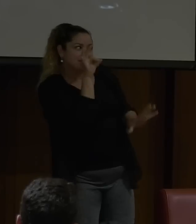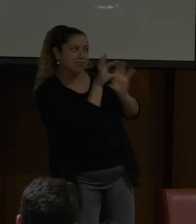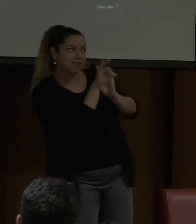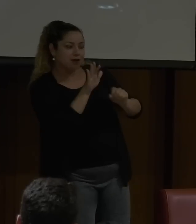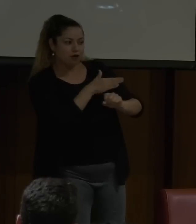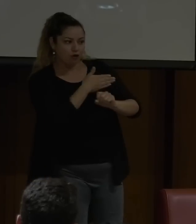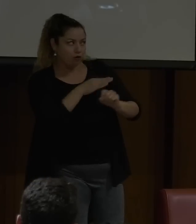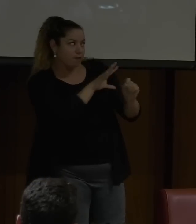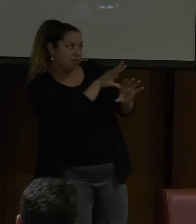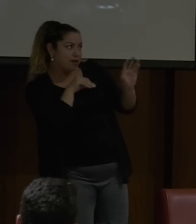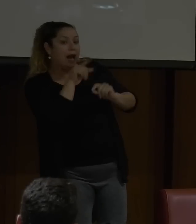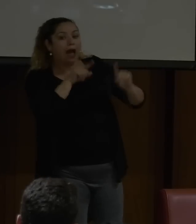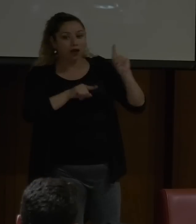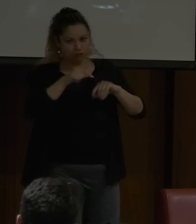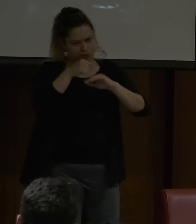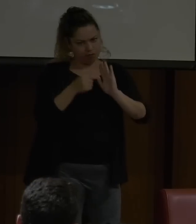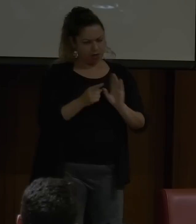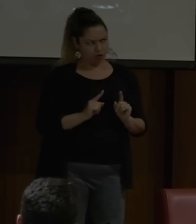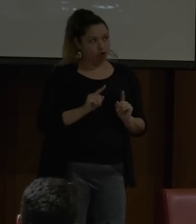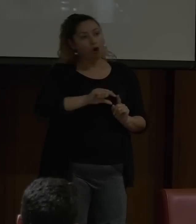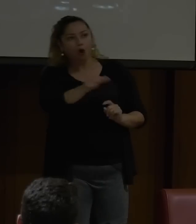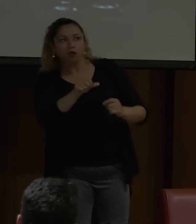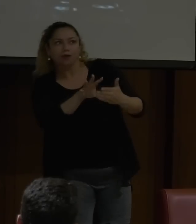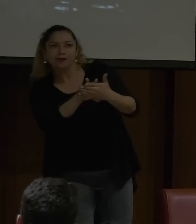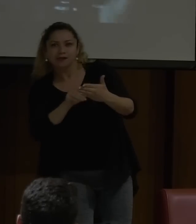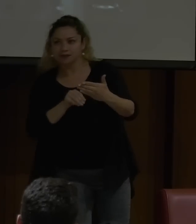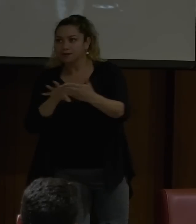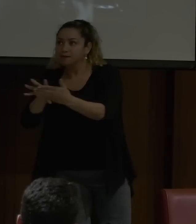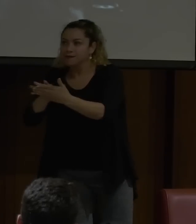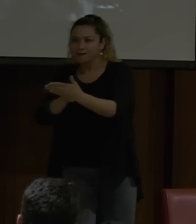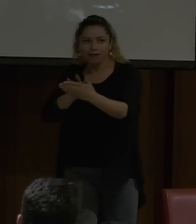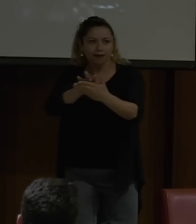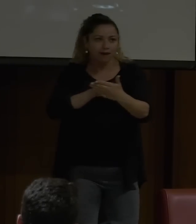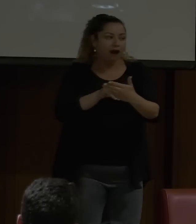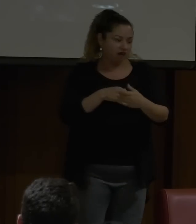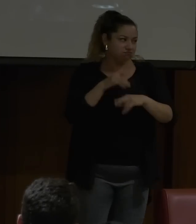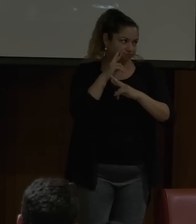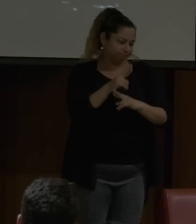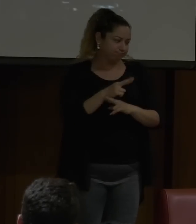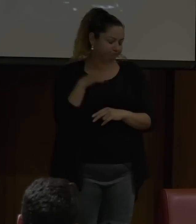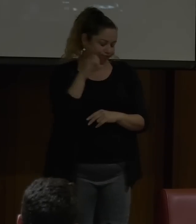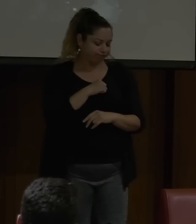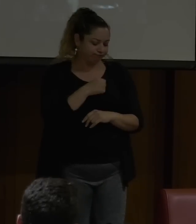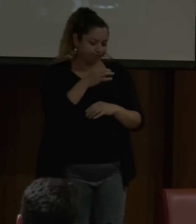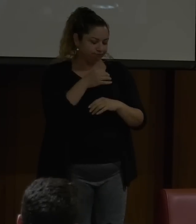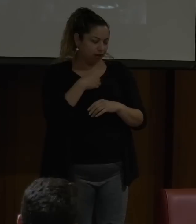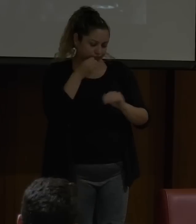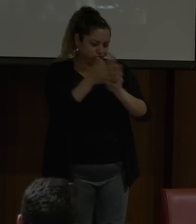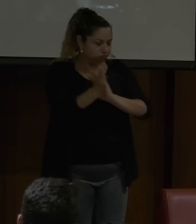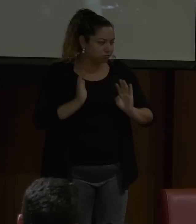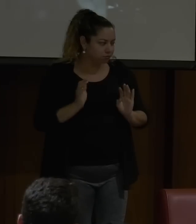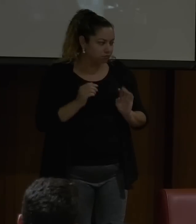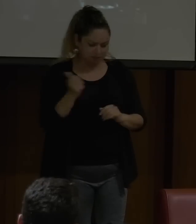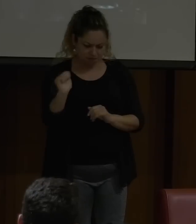Leandro Díaz, que había aprendido, sí, y de Lorenzo, que había aprendido con todos. Él después lo reconoció, que su obra estaba